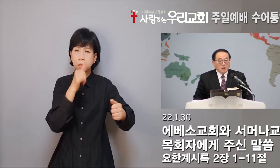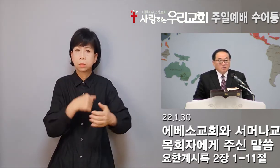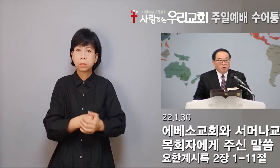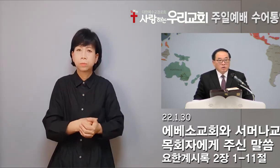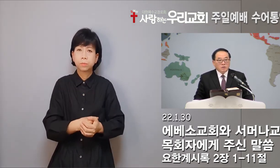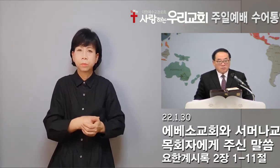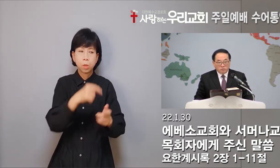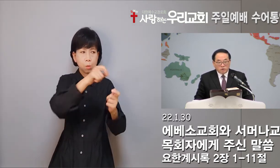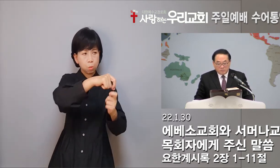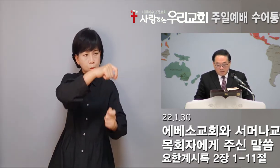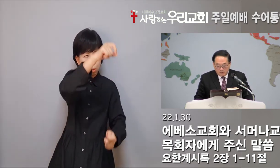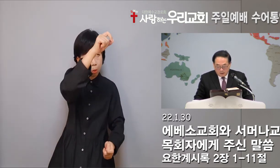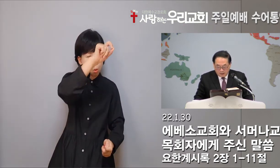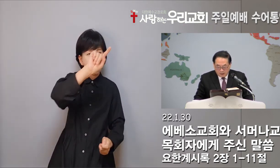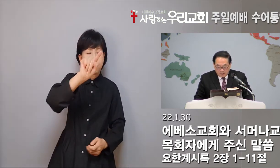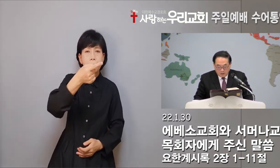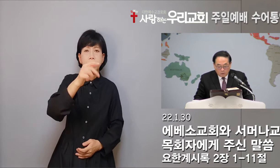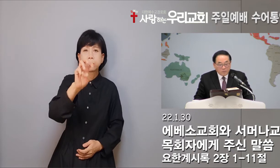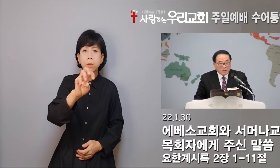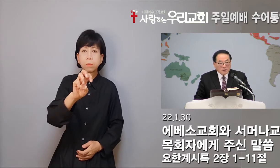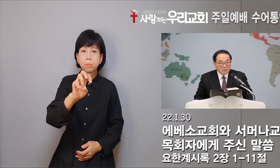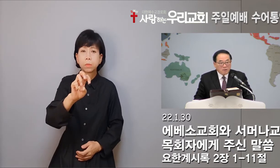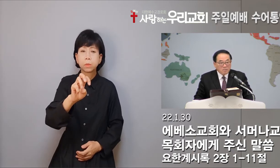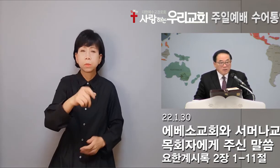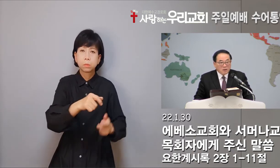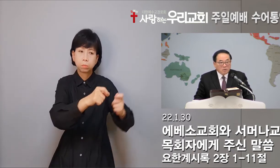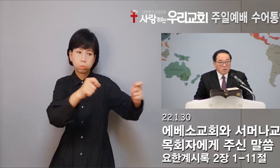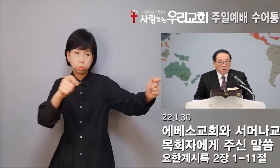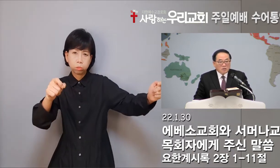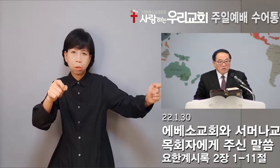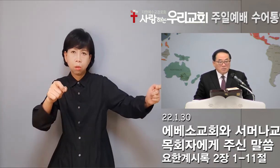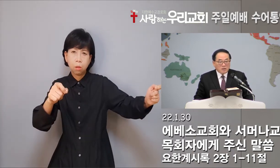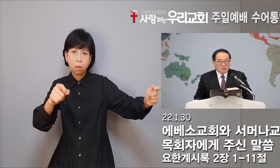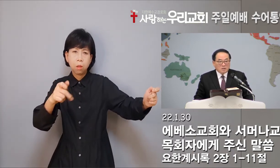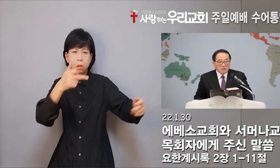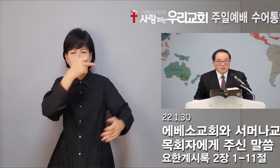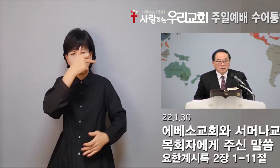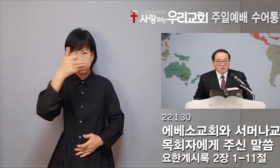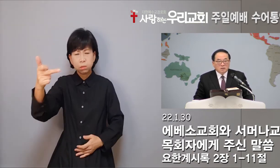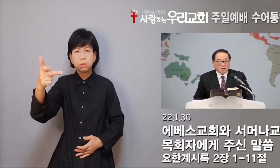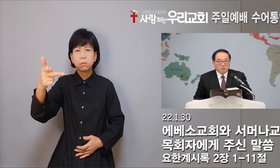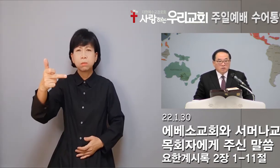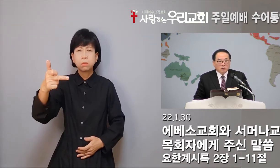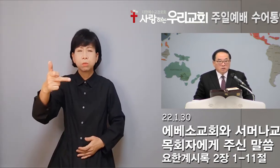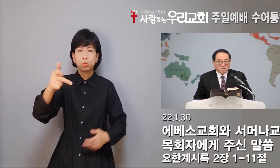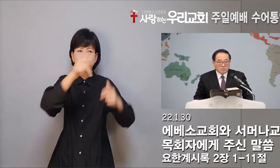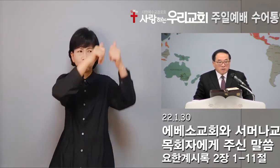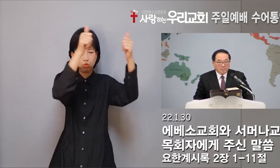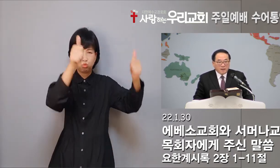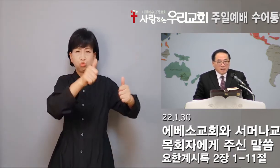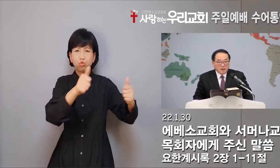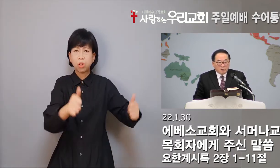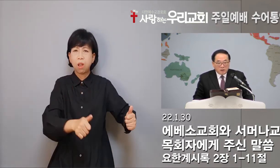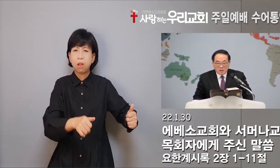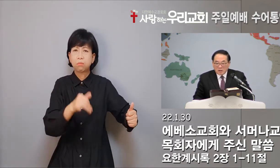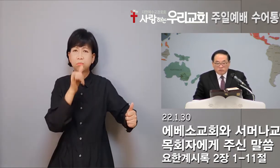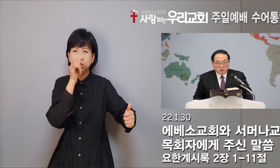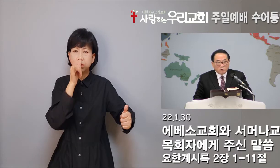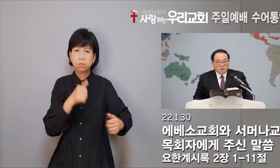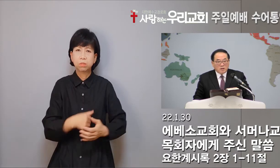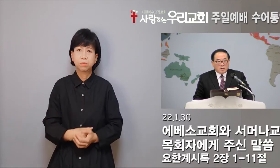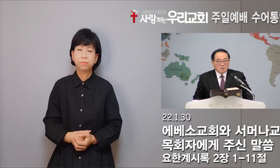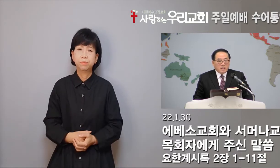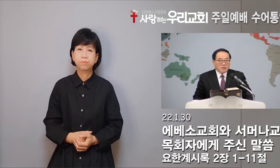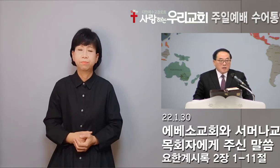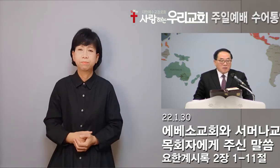130m, 폭이 67m, 높이가 18m로 심히 큰 신전을 갖고 있었던 것입니다. 우리가 이게